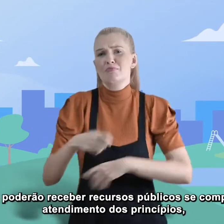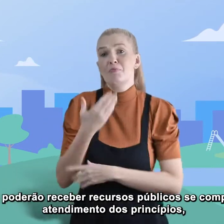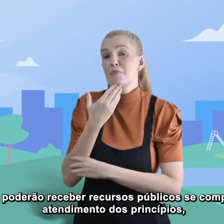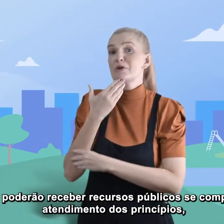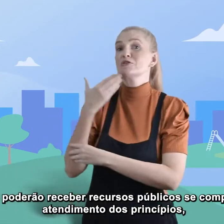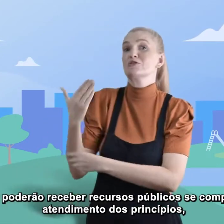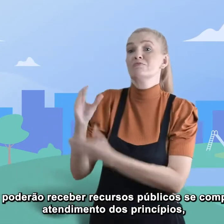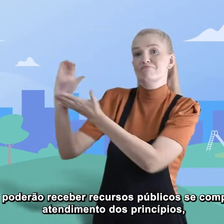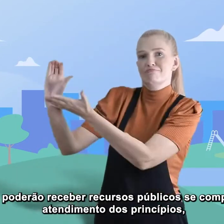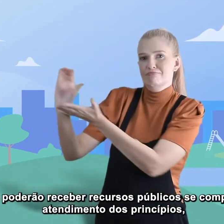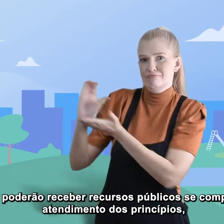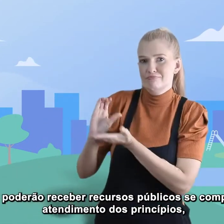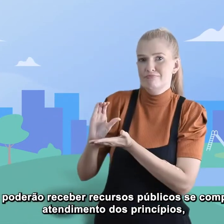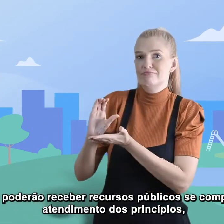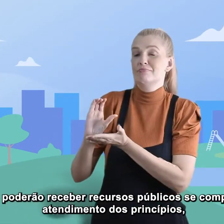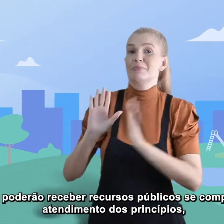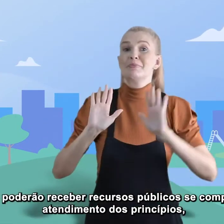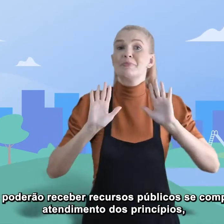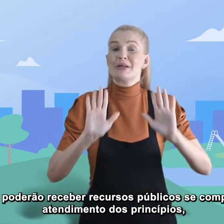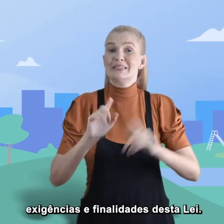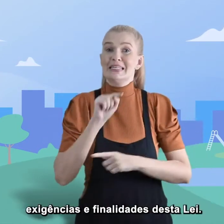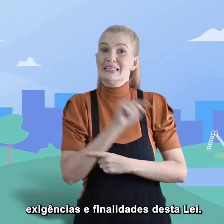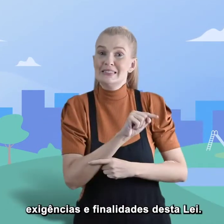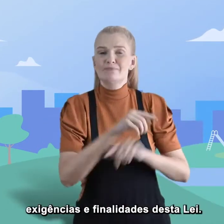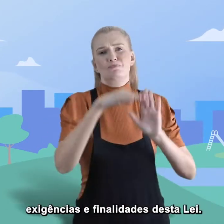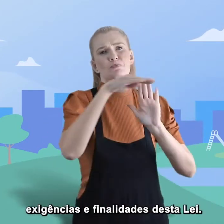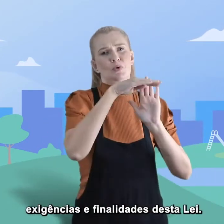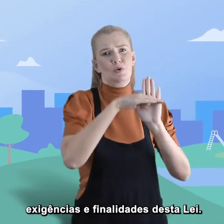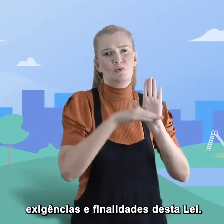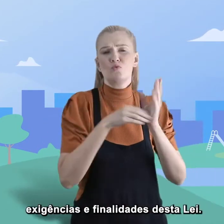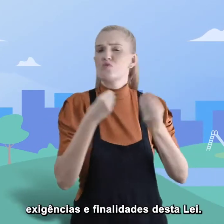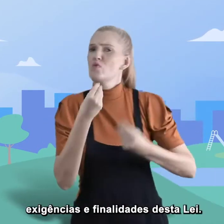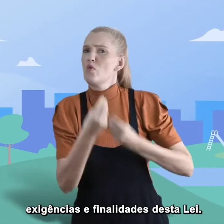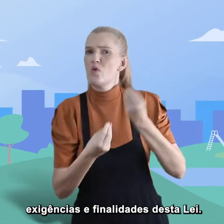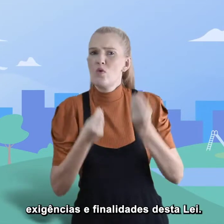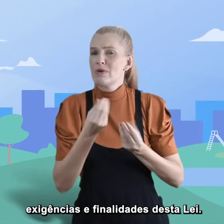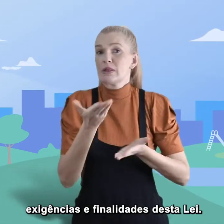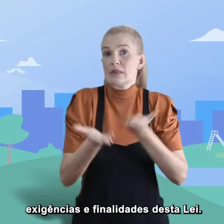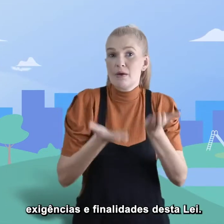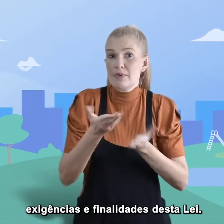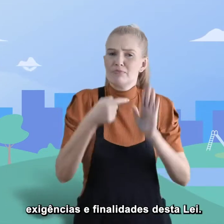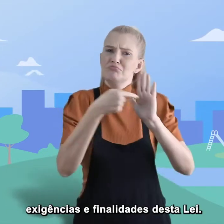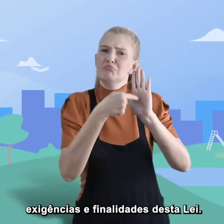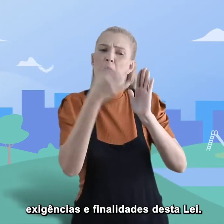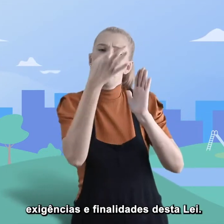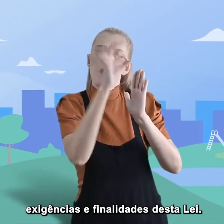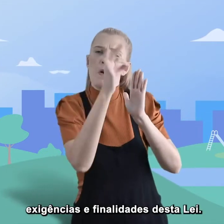comprovado o atendimento dos princípios, exigências e finalidades desta lei.